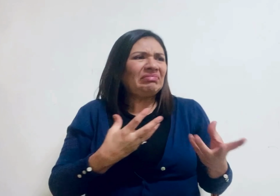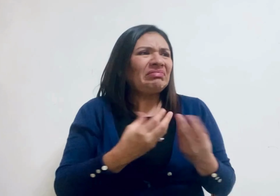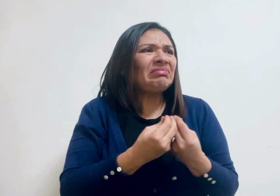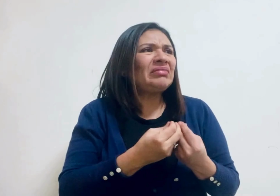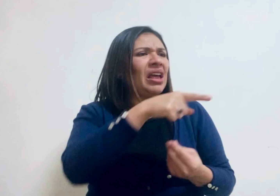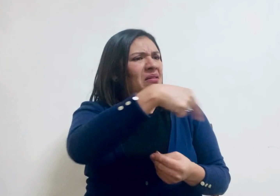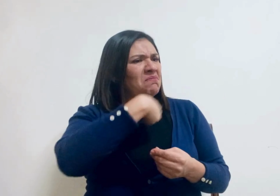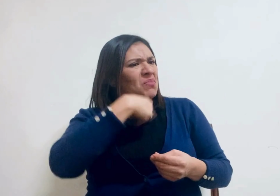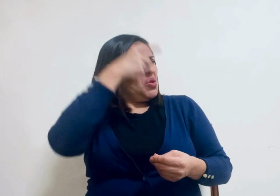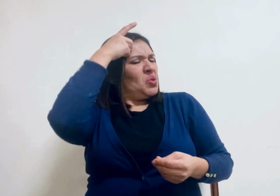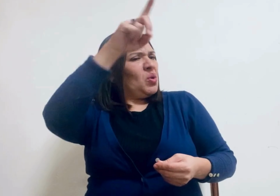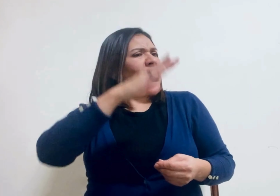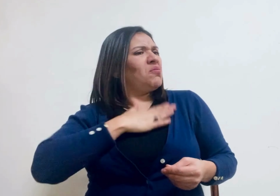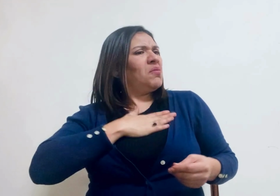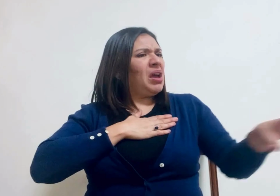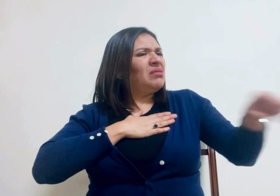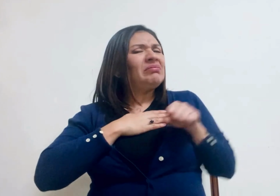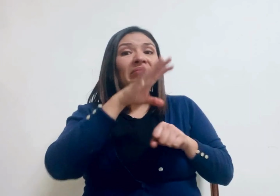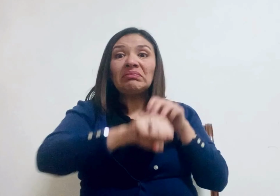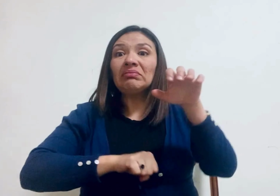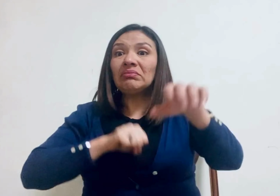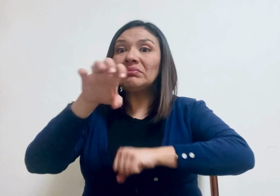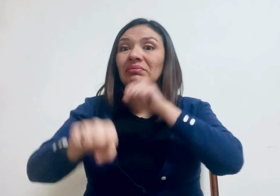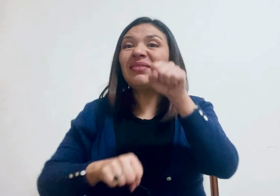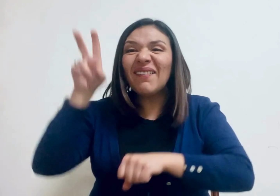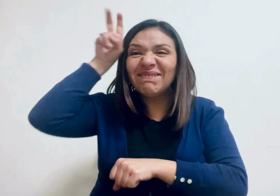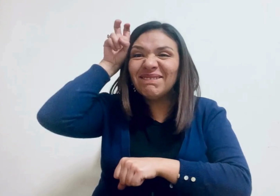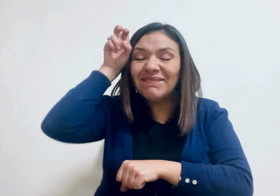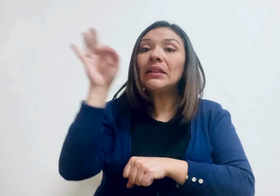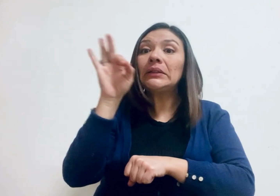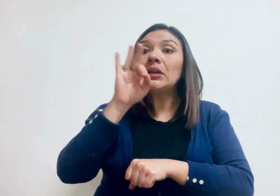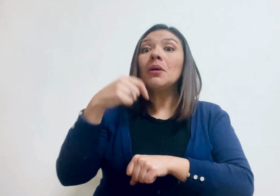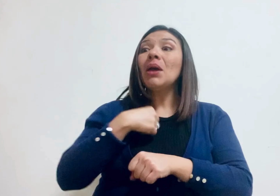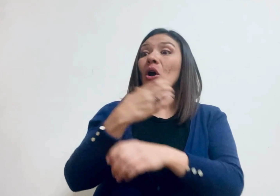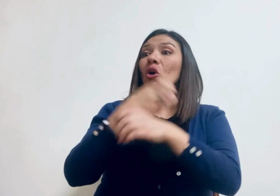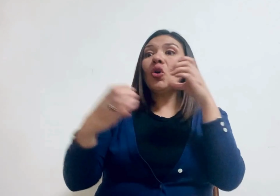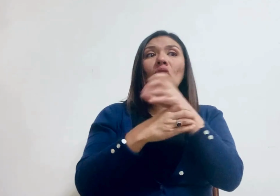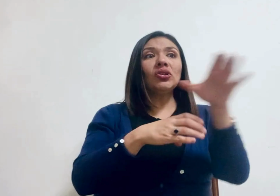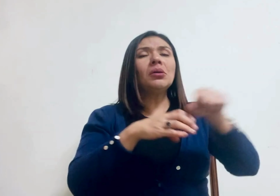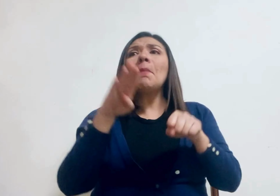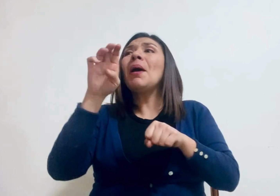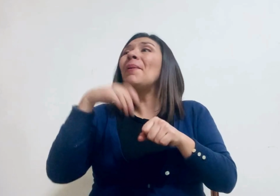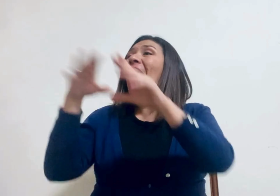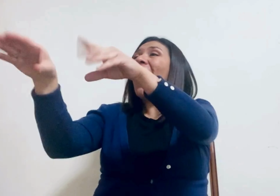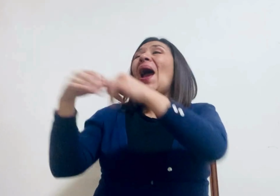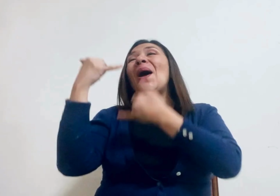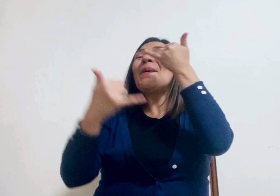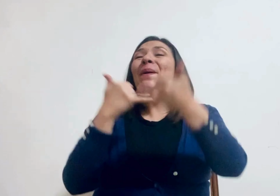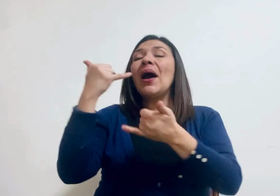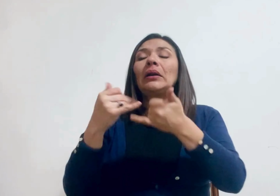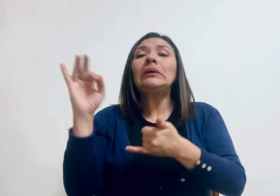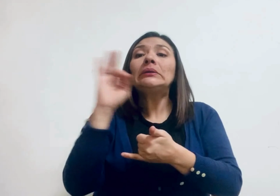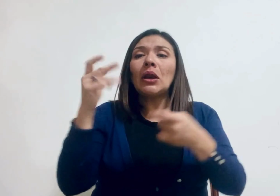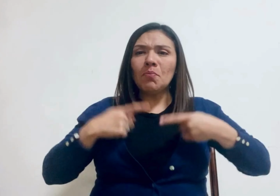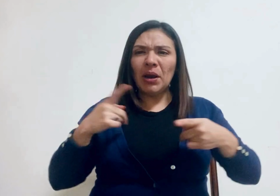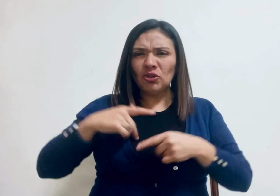esta edad es mucho de esto es mío, esto me pertenece, y más si realmente son sus cosas y llega un bebé y se las quiere quitar. Y si algún adulto, a lo mejor no